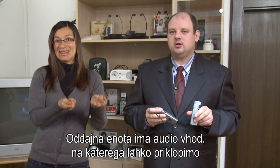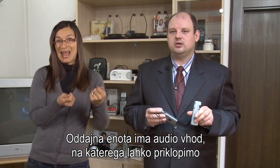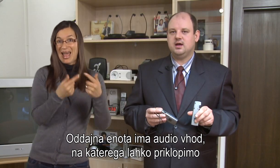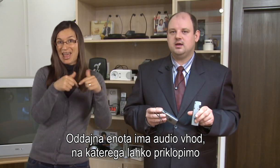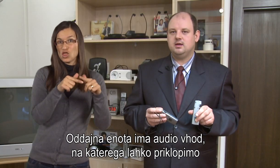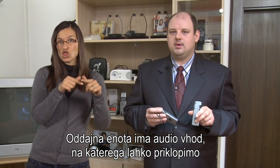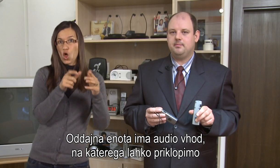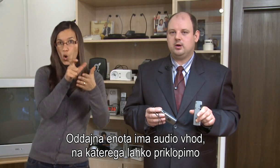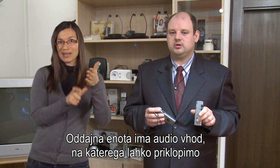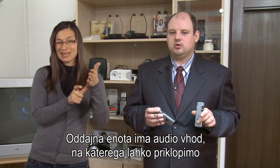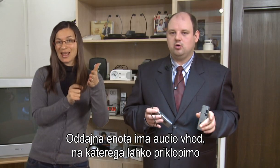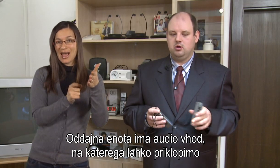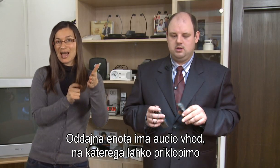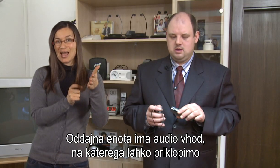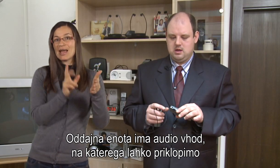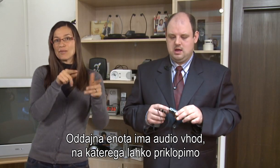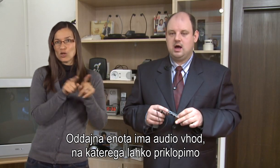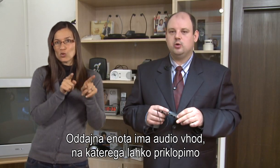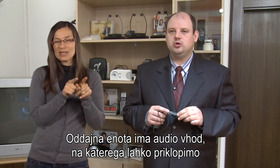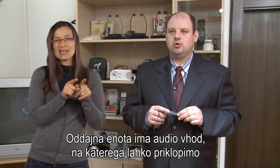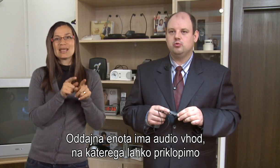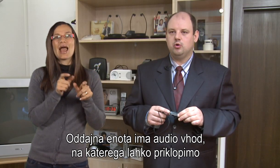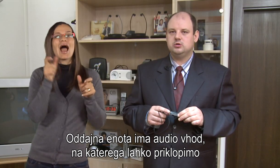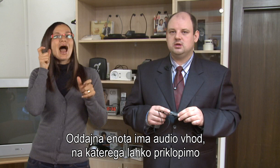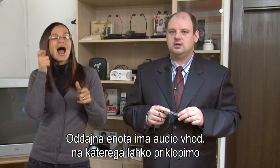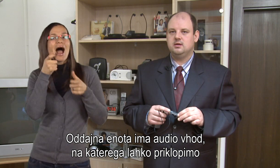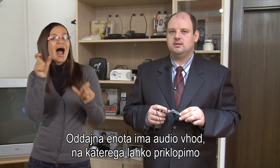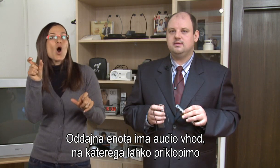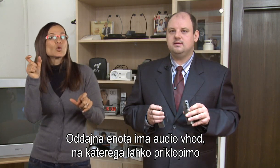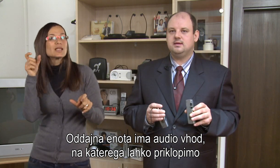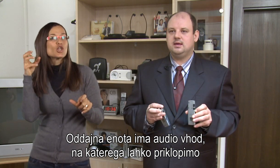Oddajna enota ima prav tako audio vhod,